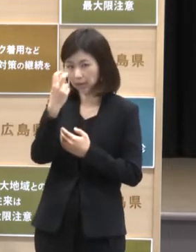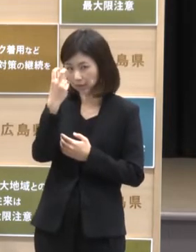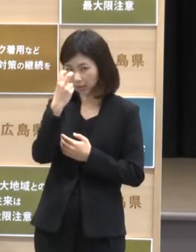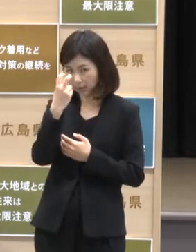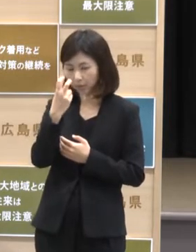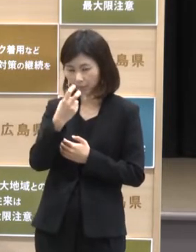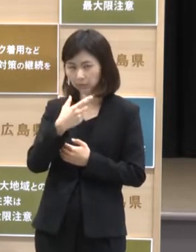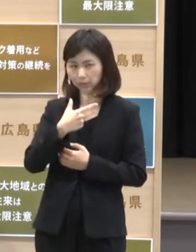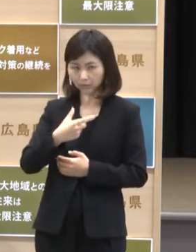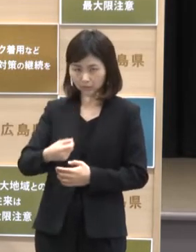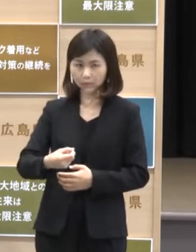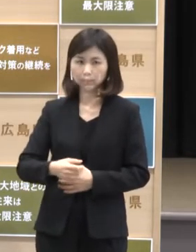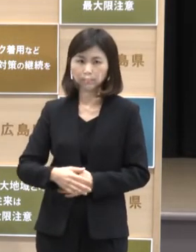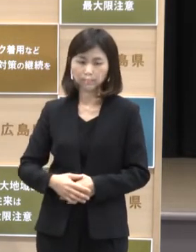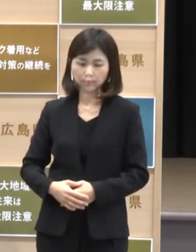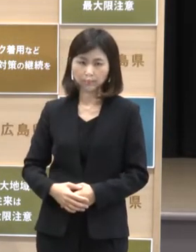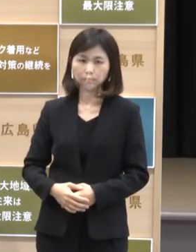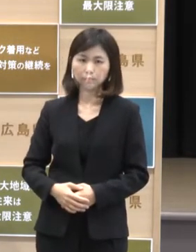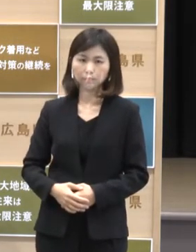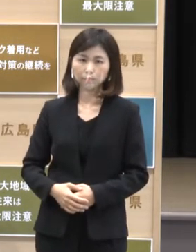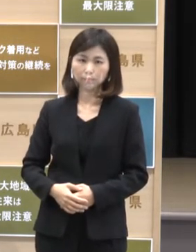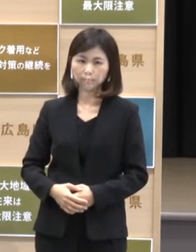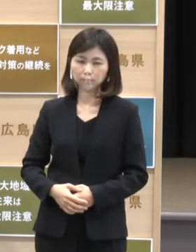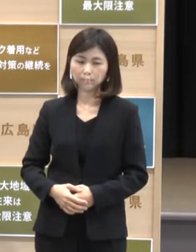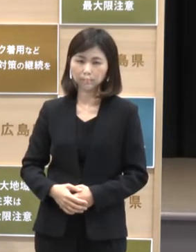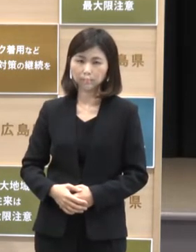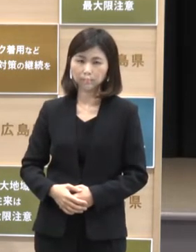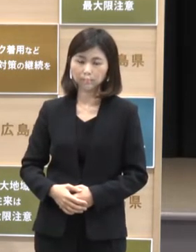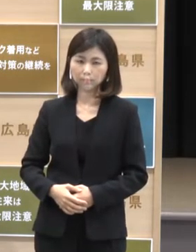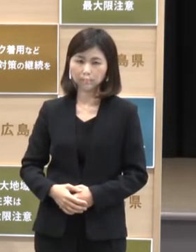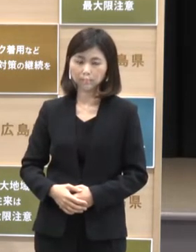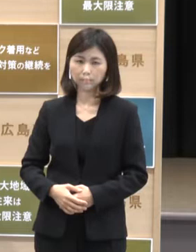れば、まあ、活用していくということをお願いしたいと思っています。